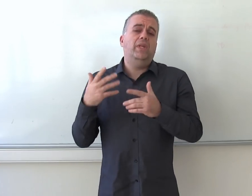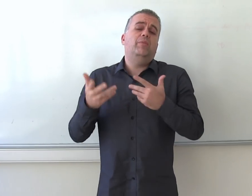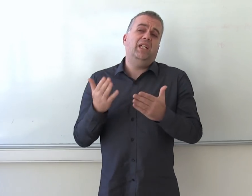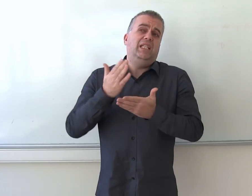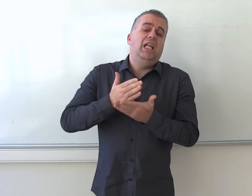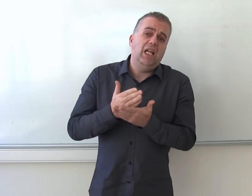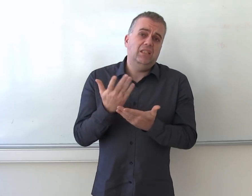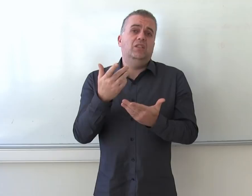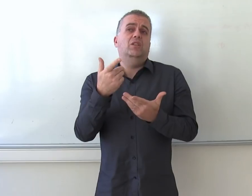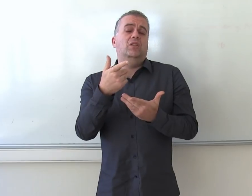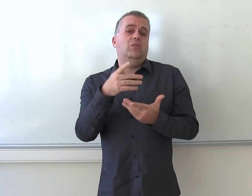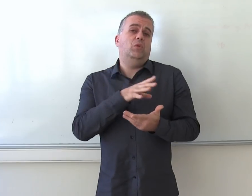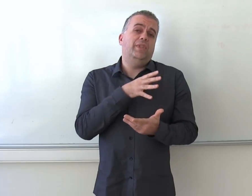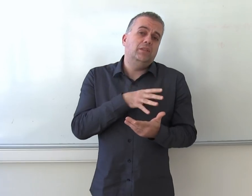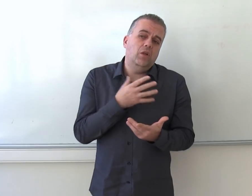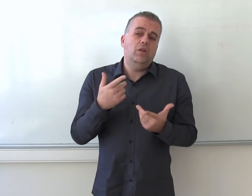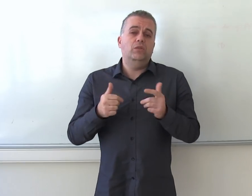avec une vraie iconicité afin de pouvoir communiquer.